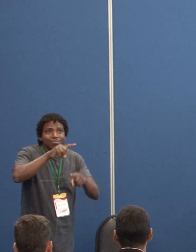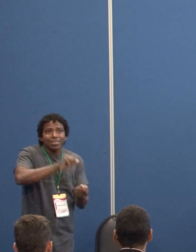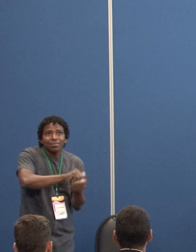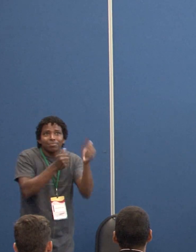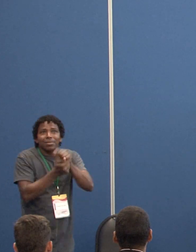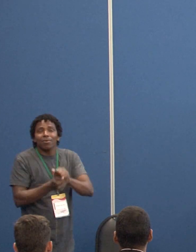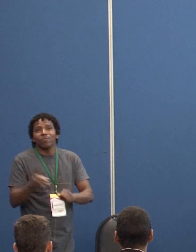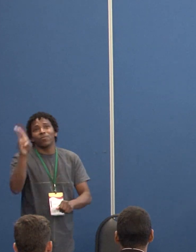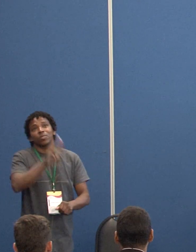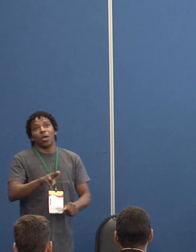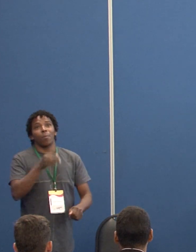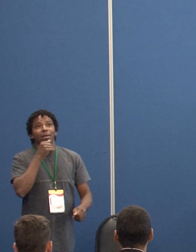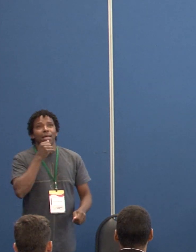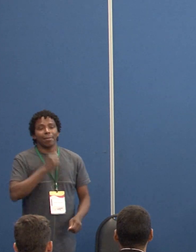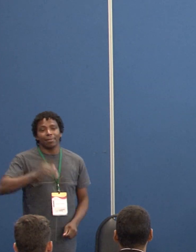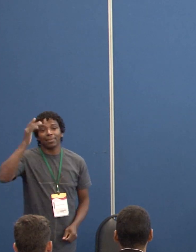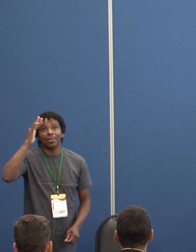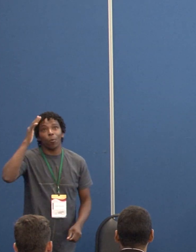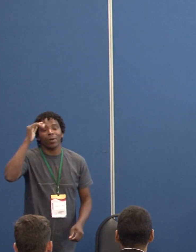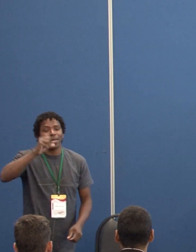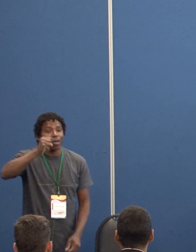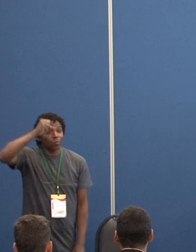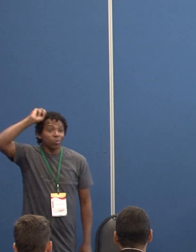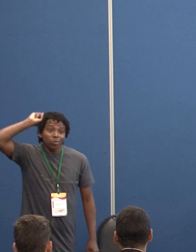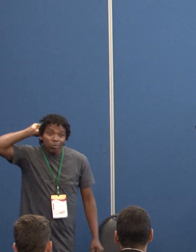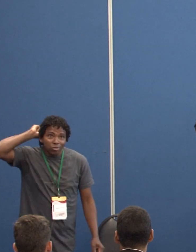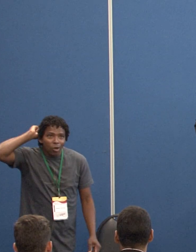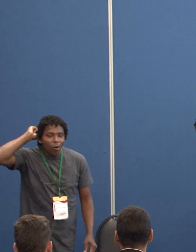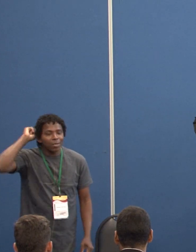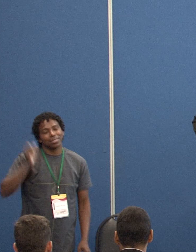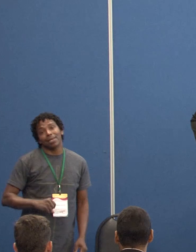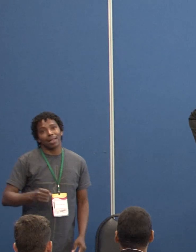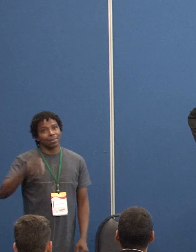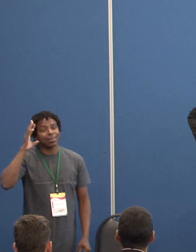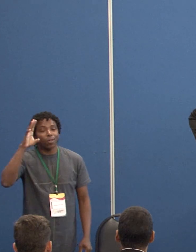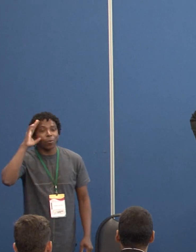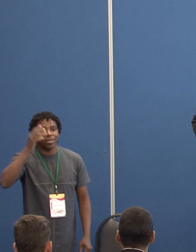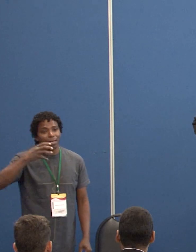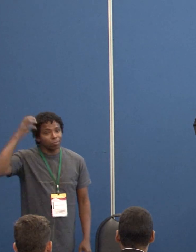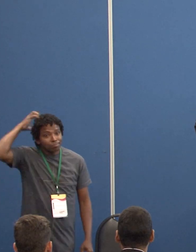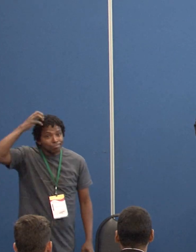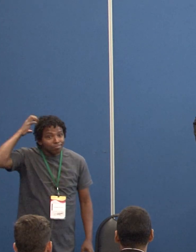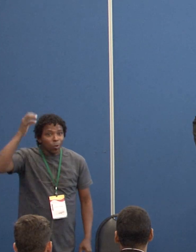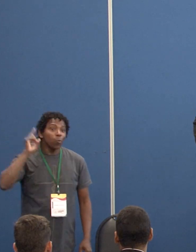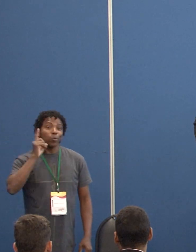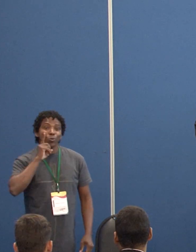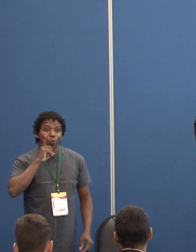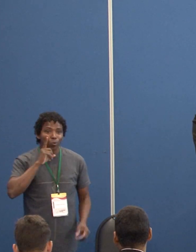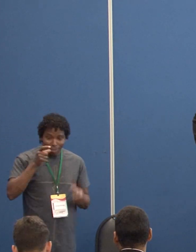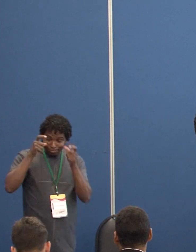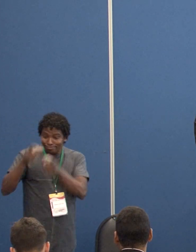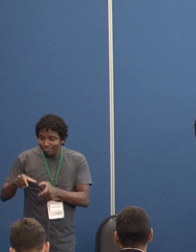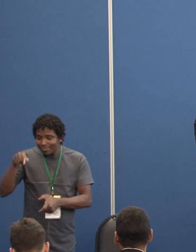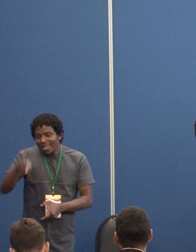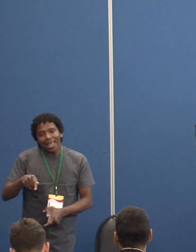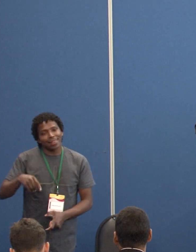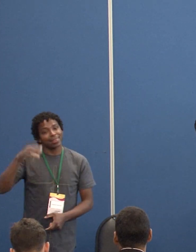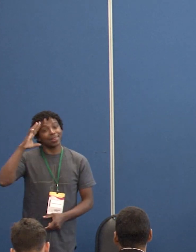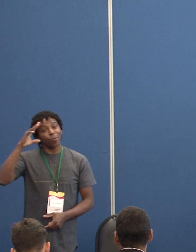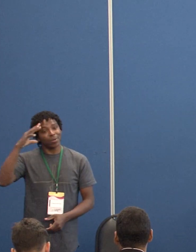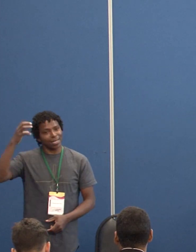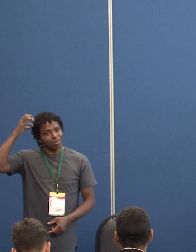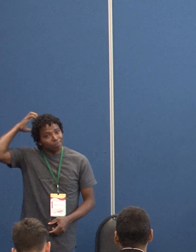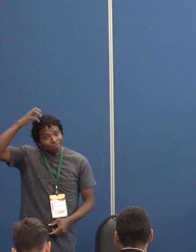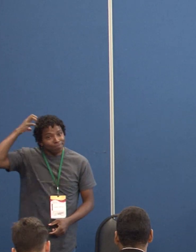o professor é essencial que ele utilize ferramentas, recursos que atendam a essa especificidade.